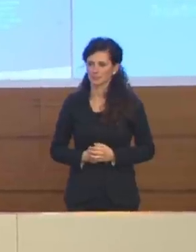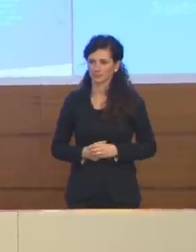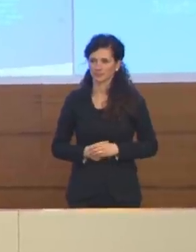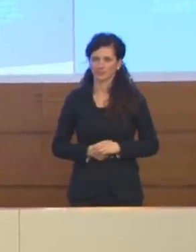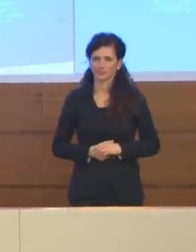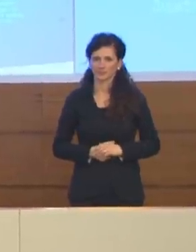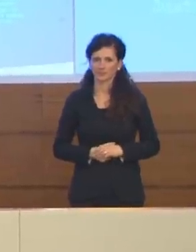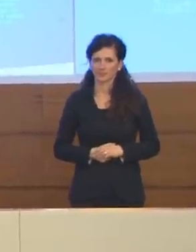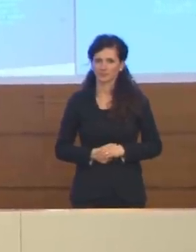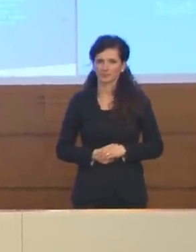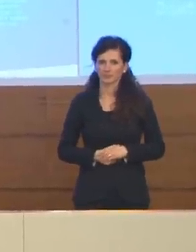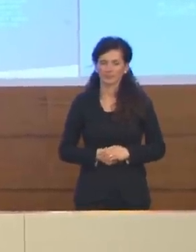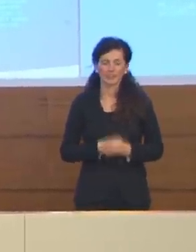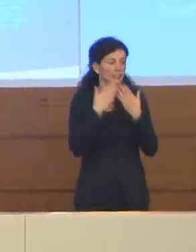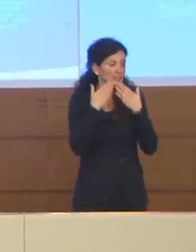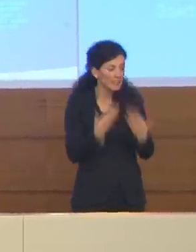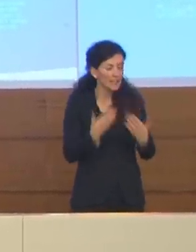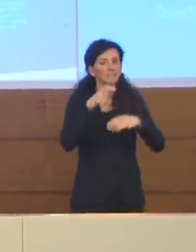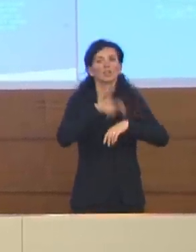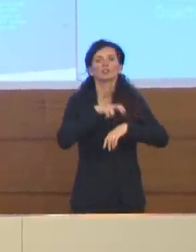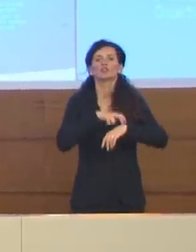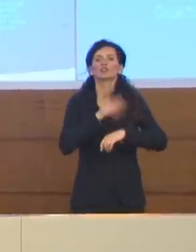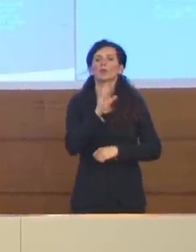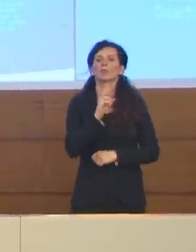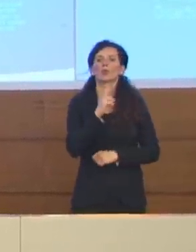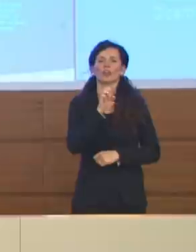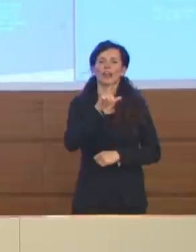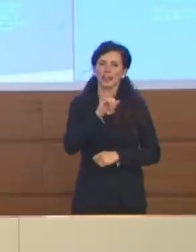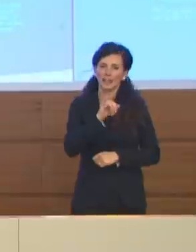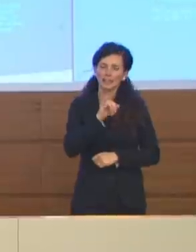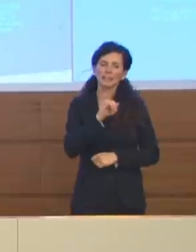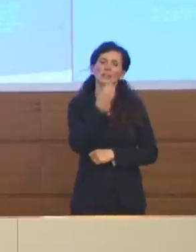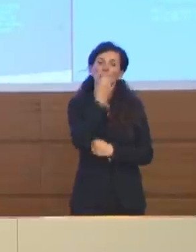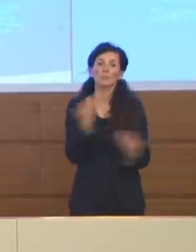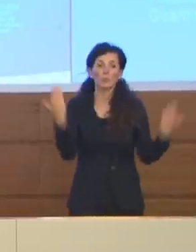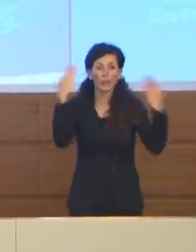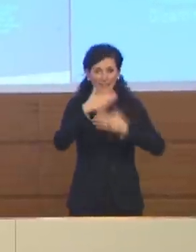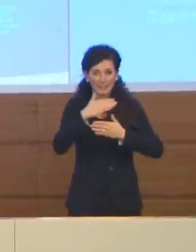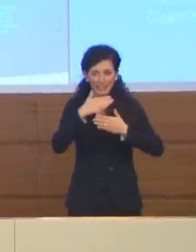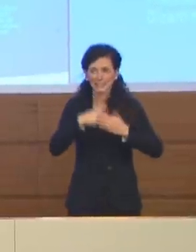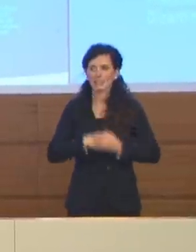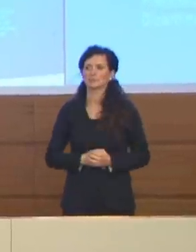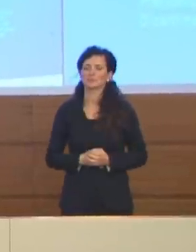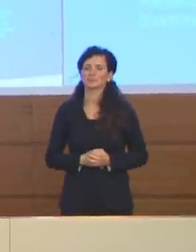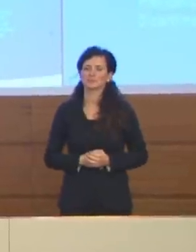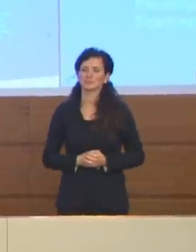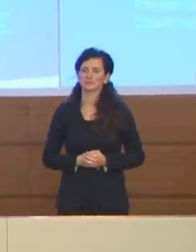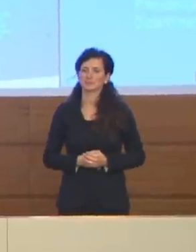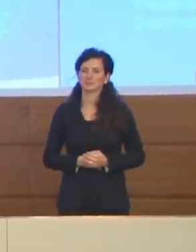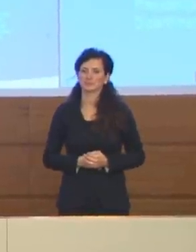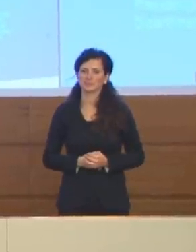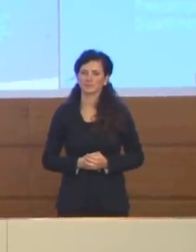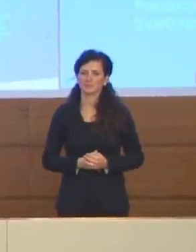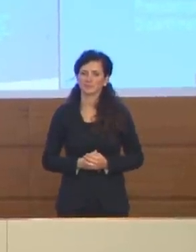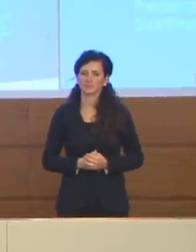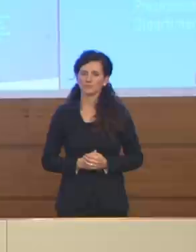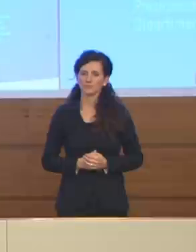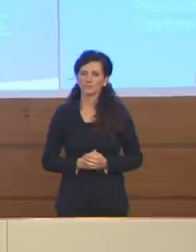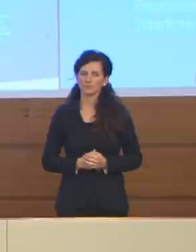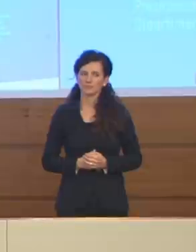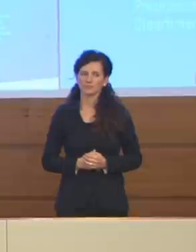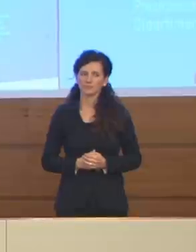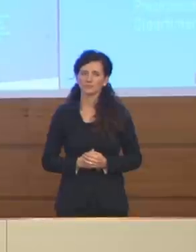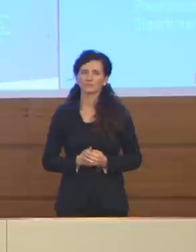grazie dottor borrelli e buonasera anche da parte mia ha come sempre parto